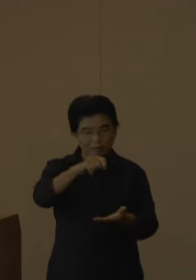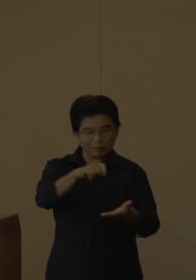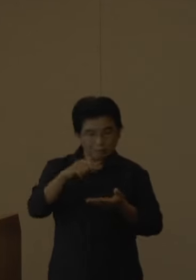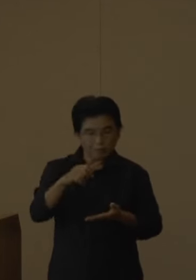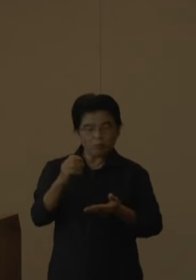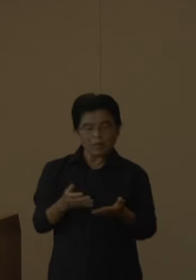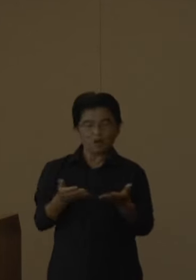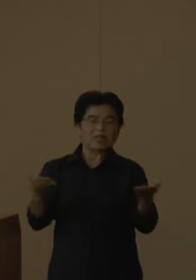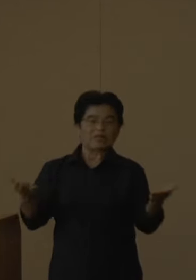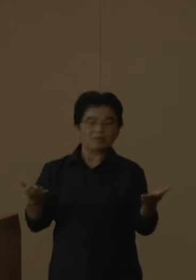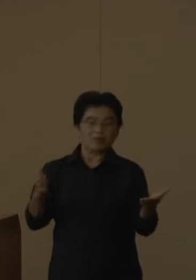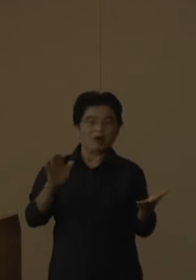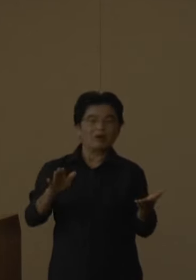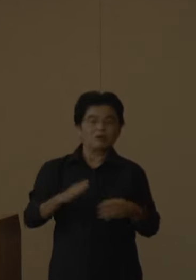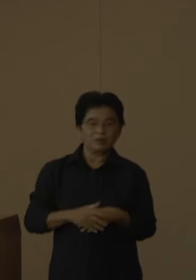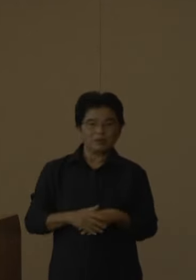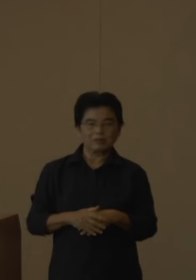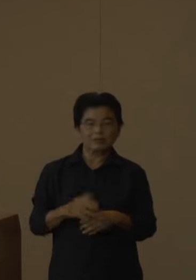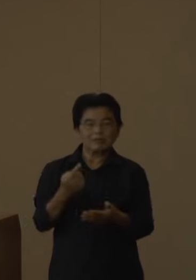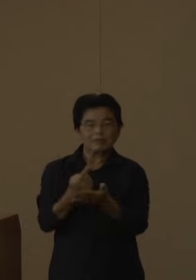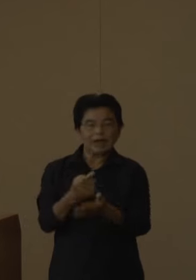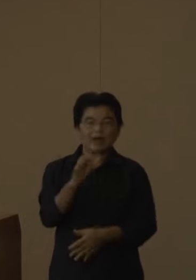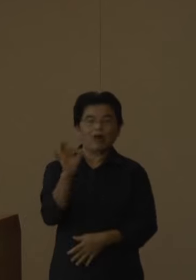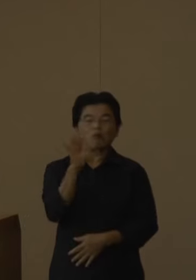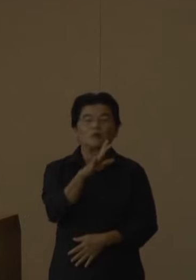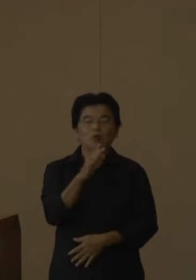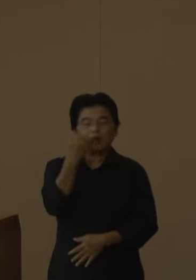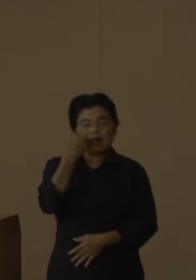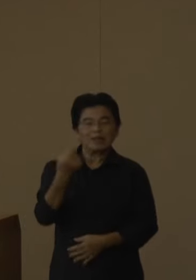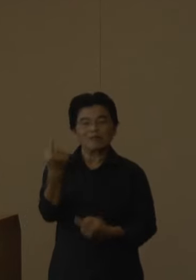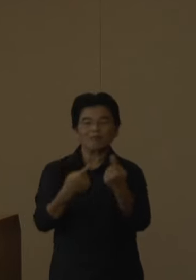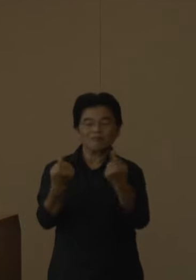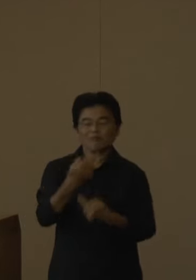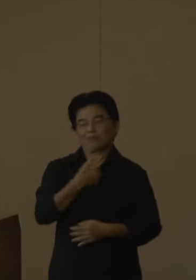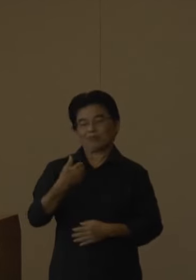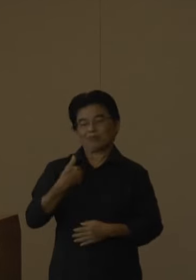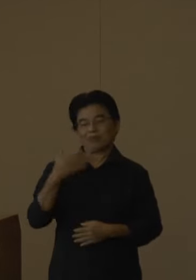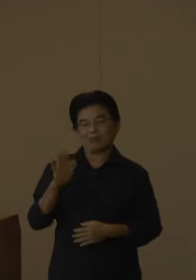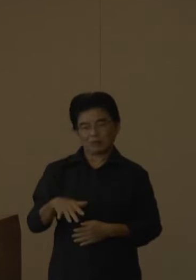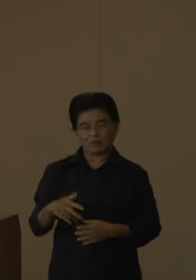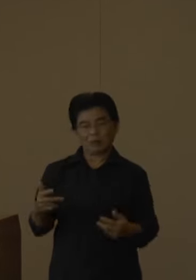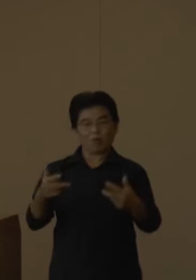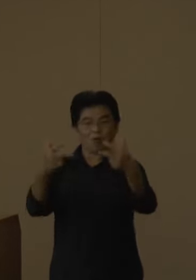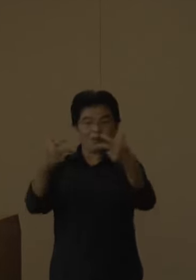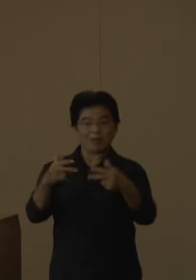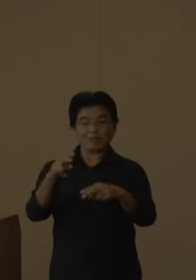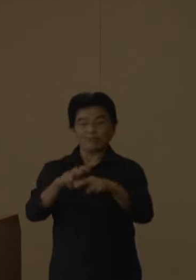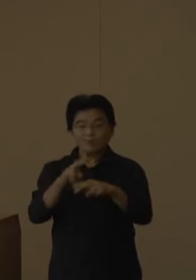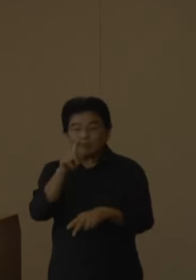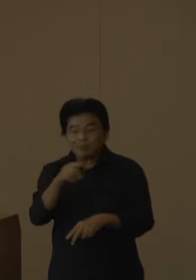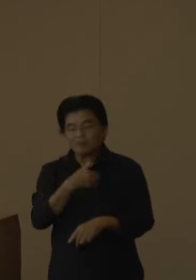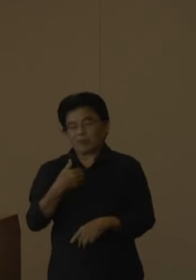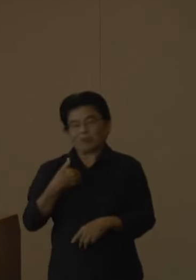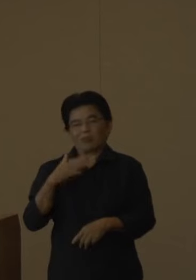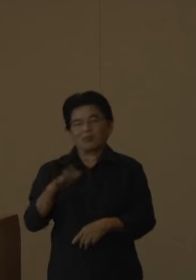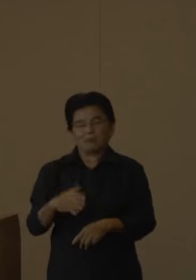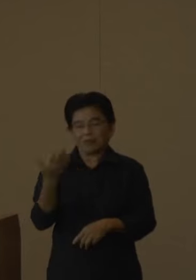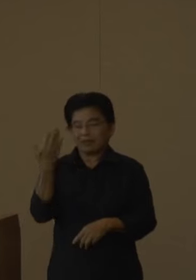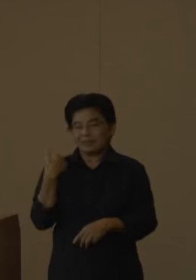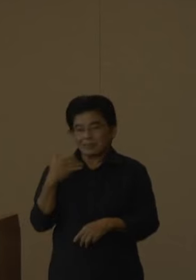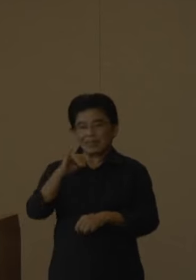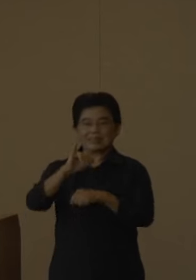ございます。参加は無料でどなたでも参加可能です。またオンラインでの参加もできますが、事前にインターネットから